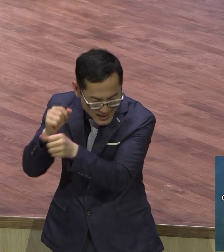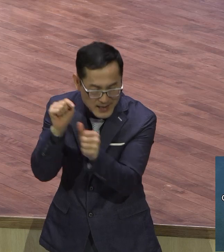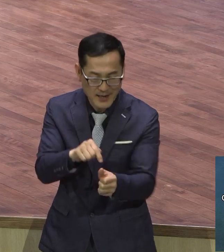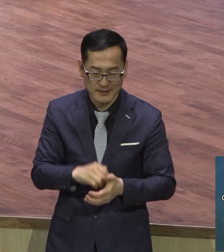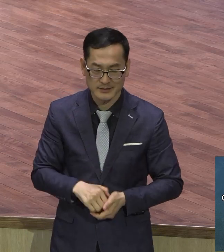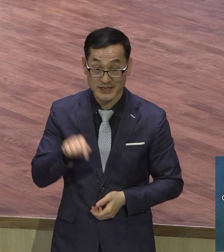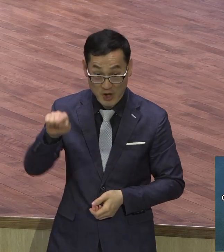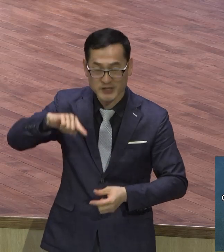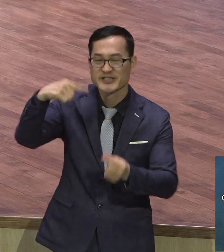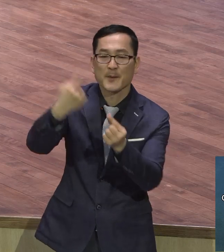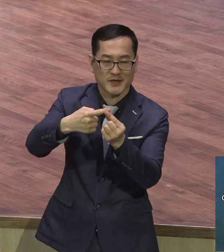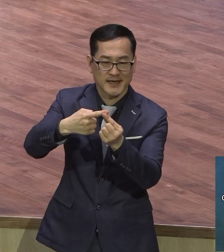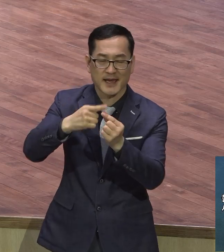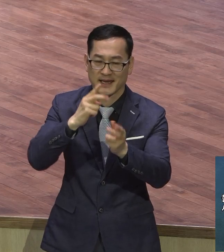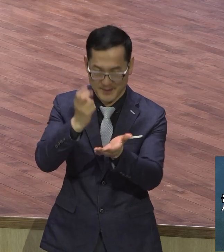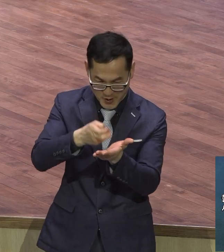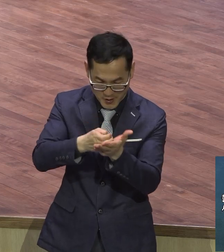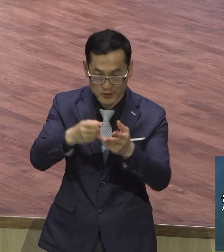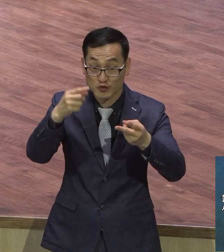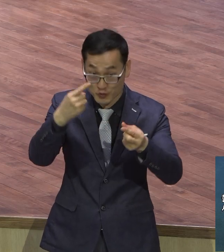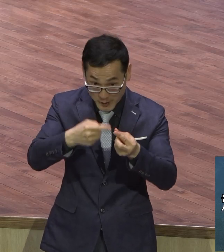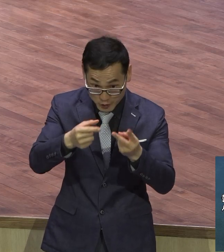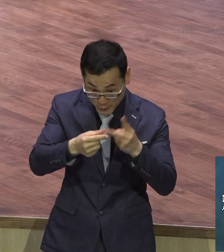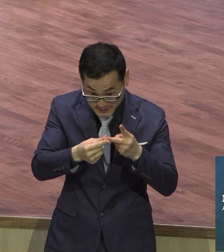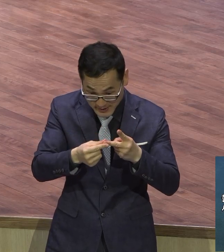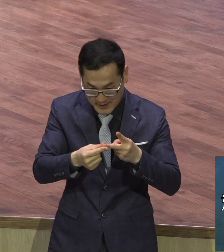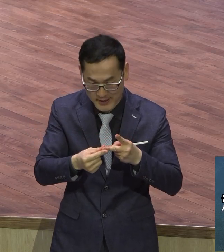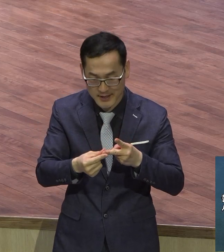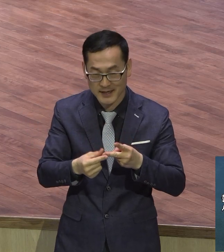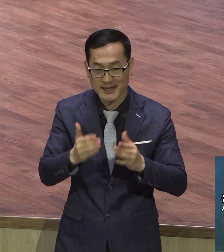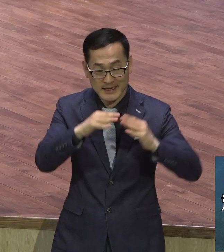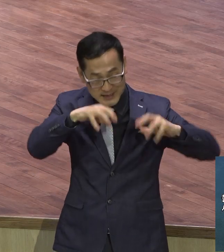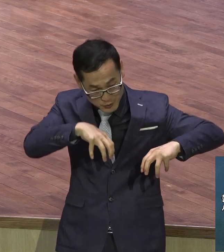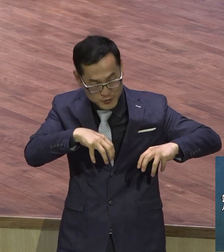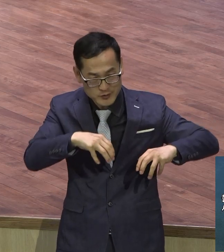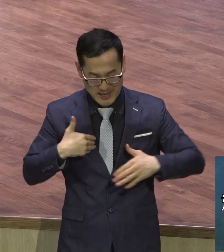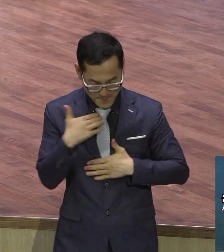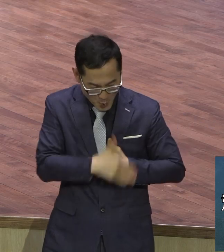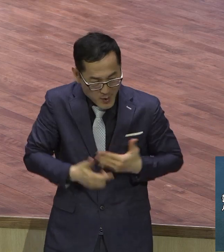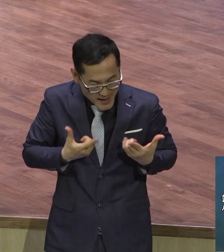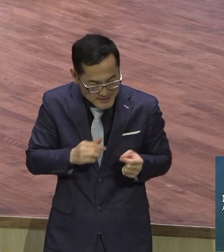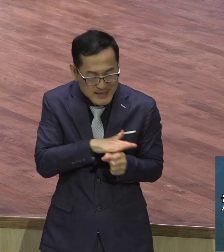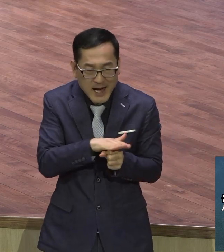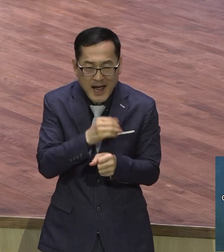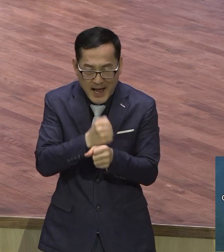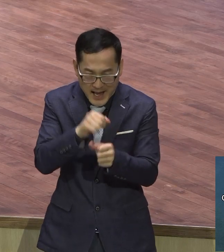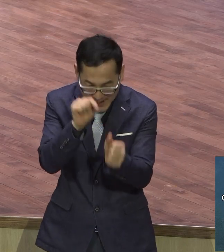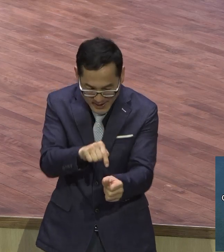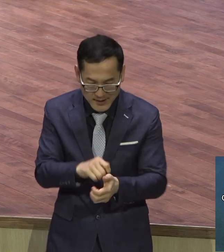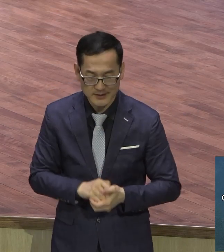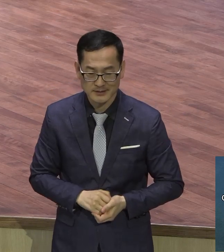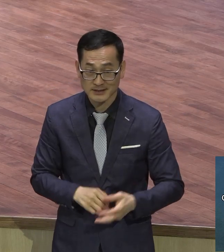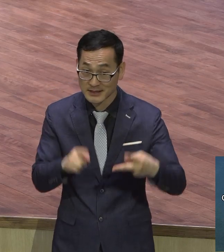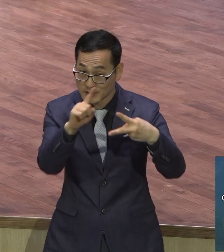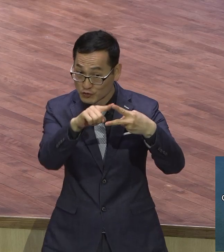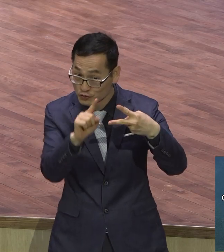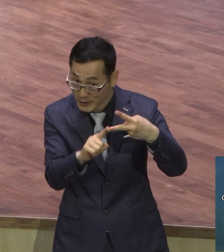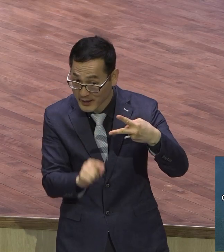이것이 크고 첫째 되는 개명의 둘째는 둘째도 그와 같으니 내 이웃을 내 자신같이 사랑하셨으니 이 두